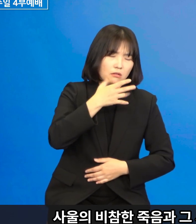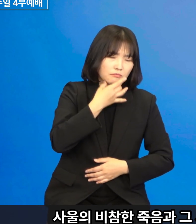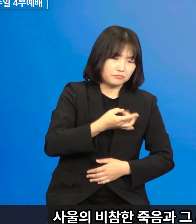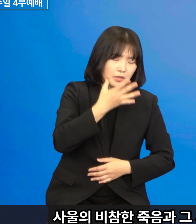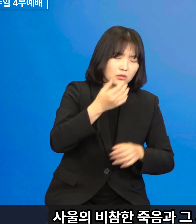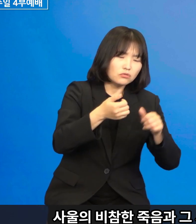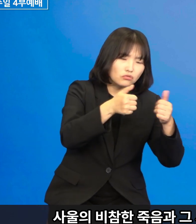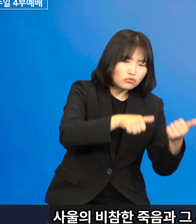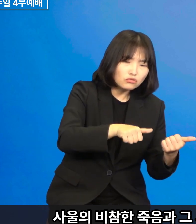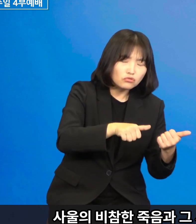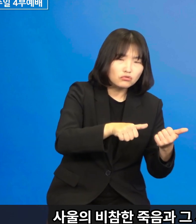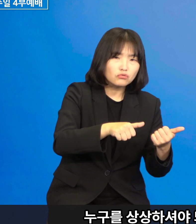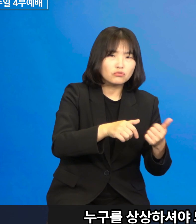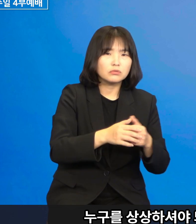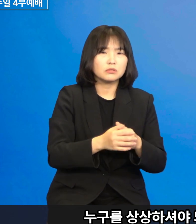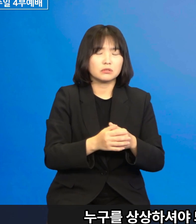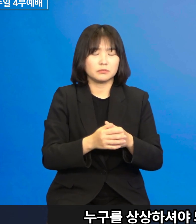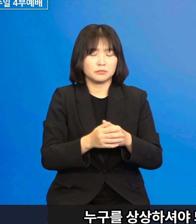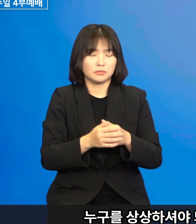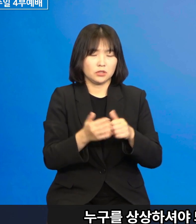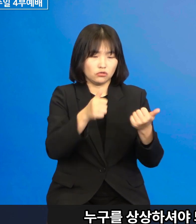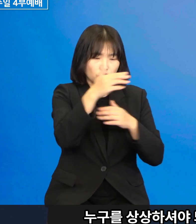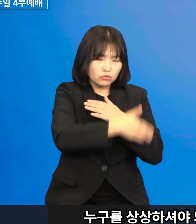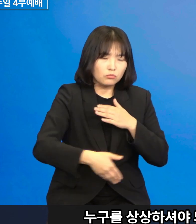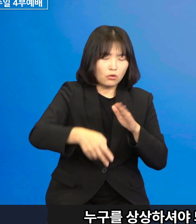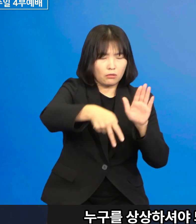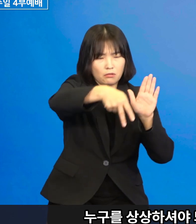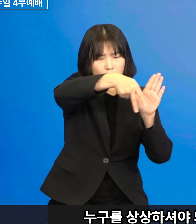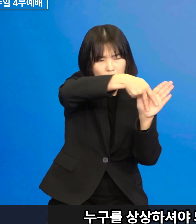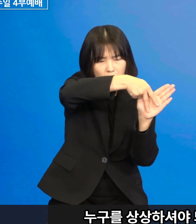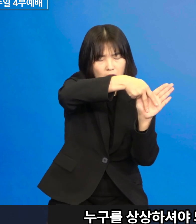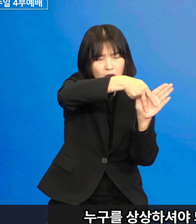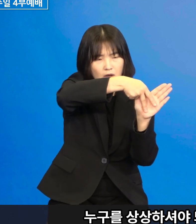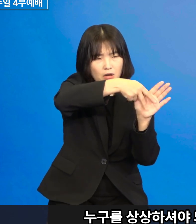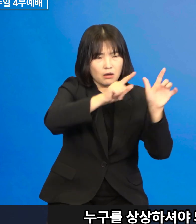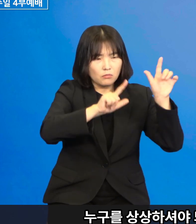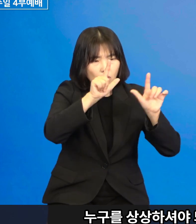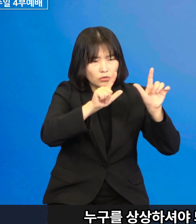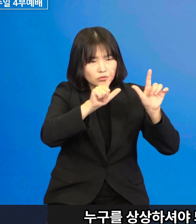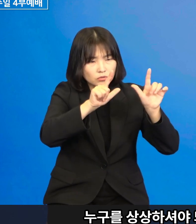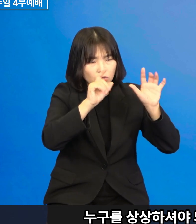시신이 걸려있는 그 모습을 보면서 누구를 상상하셔야 되냐면 다른 인물이 아니고